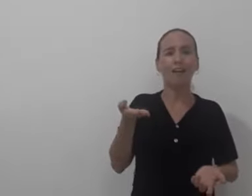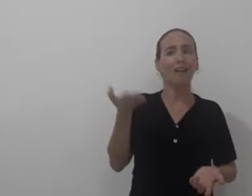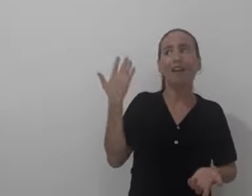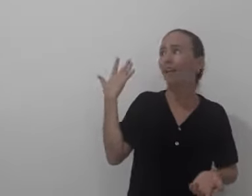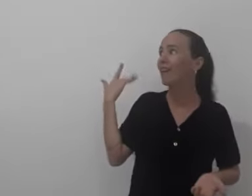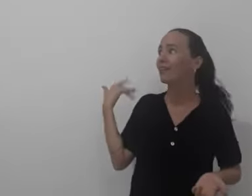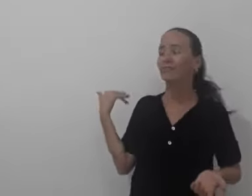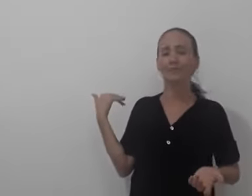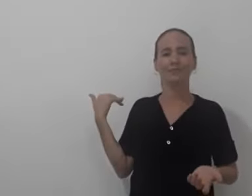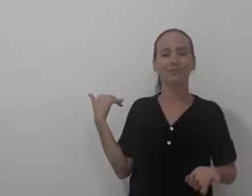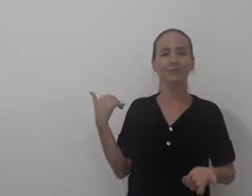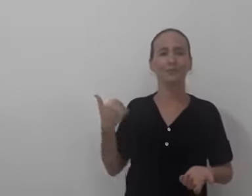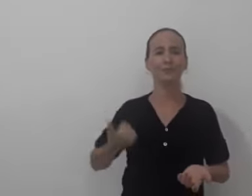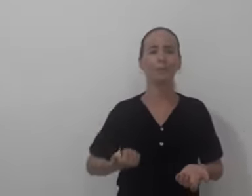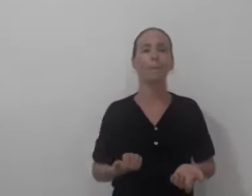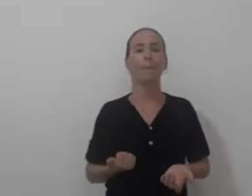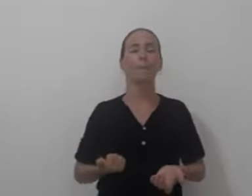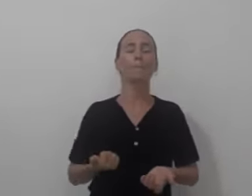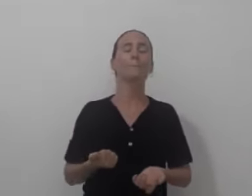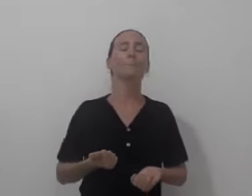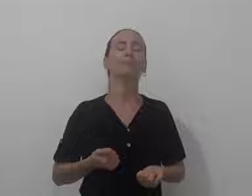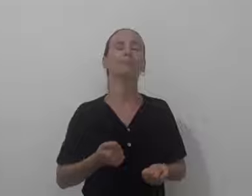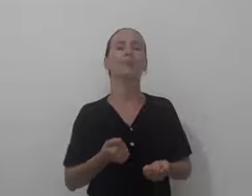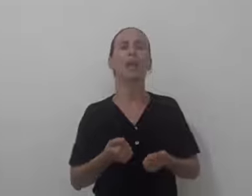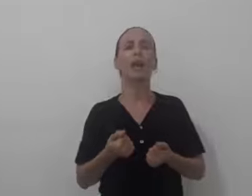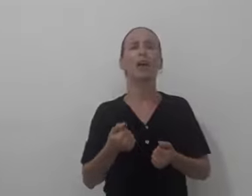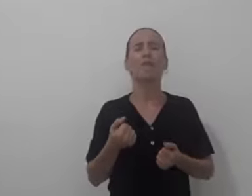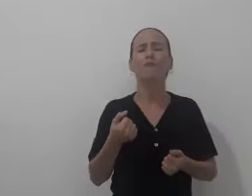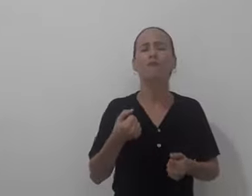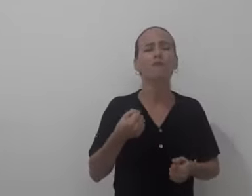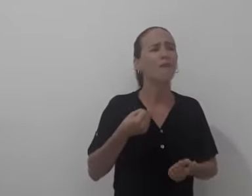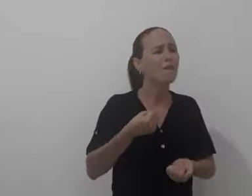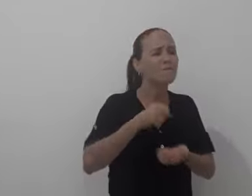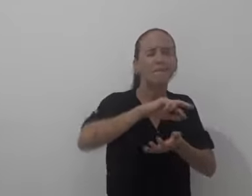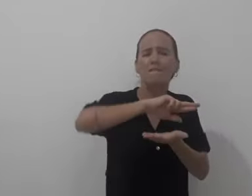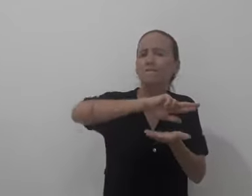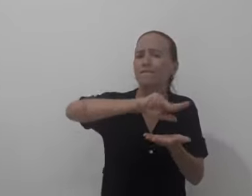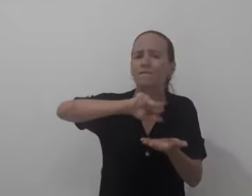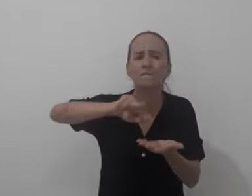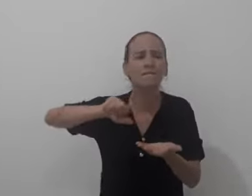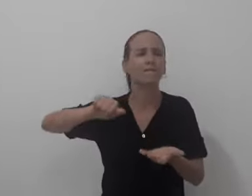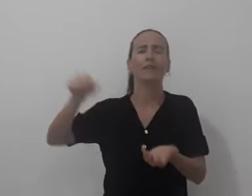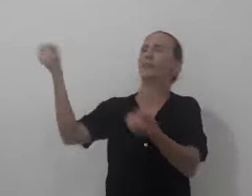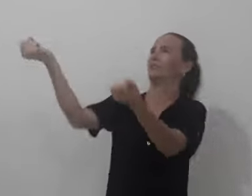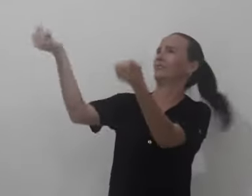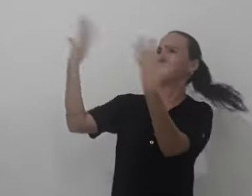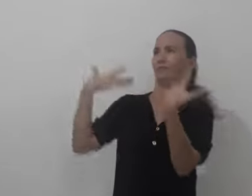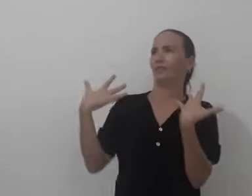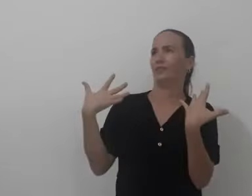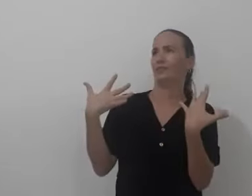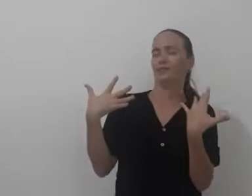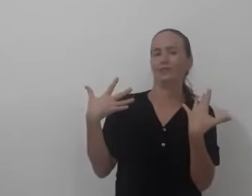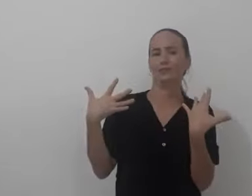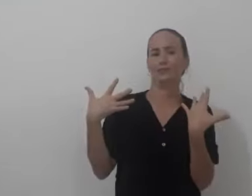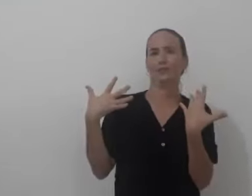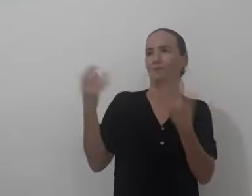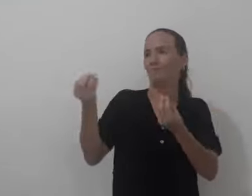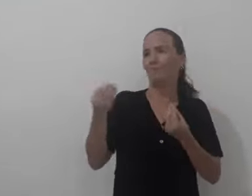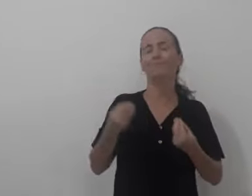Senhor realizou na sua vida. E aí ele clama novamente a Deus, ele pede socorro novamente